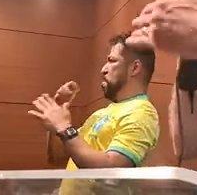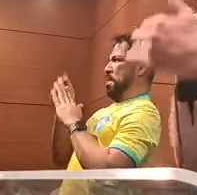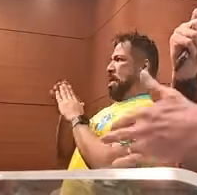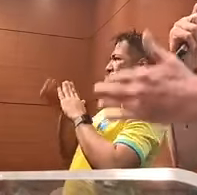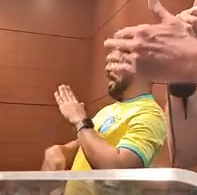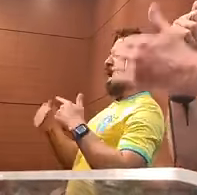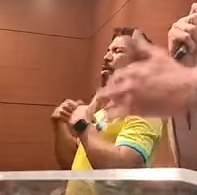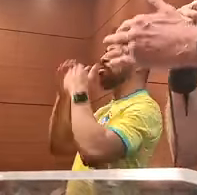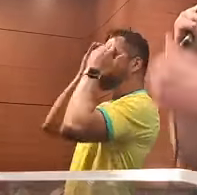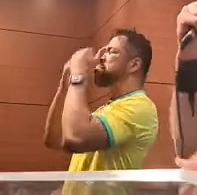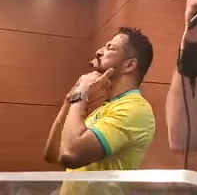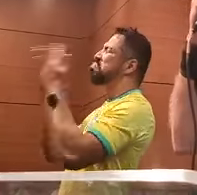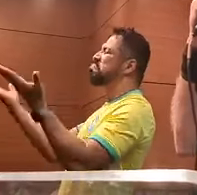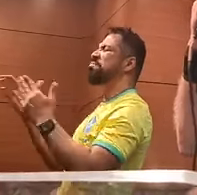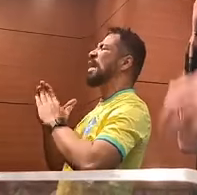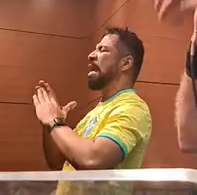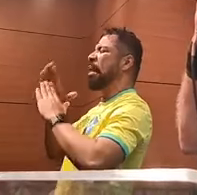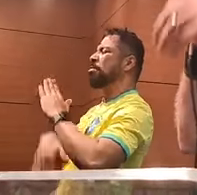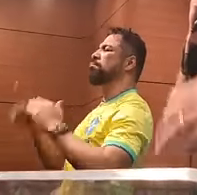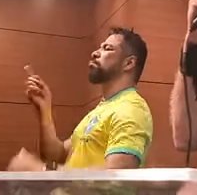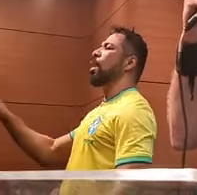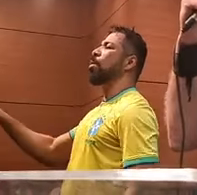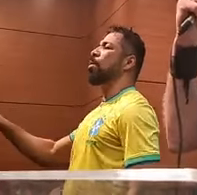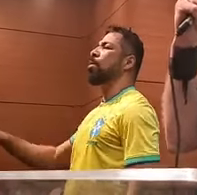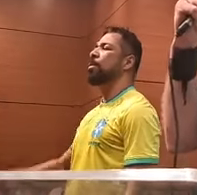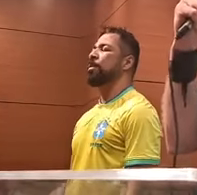eu não fiquei em casa.